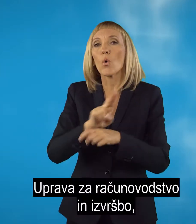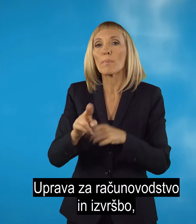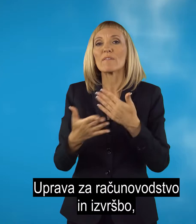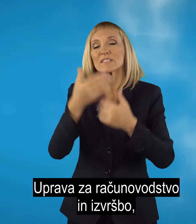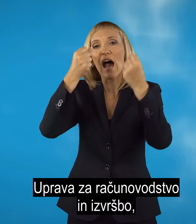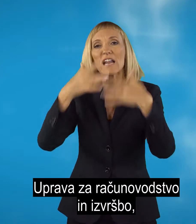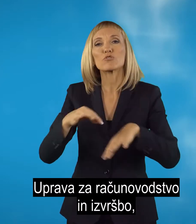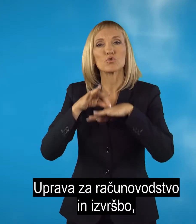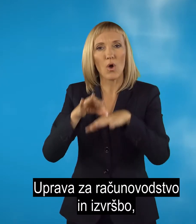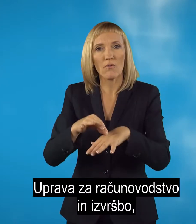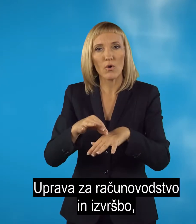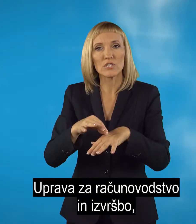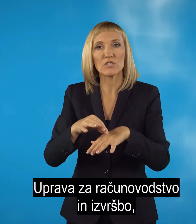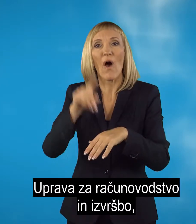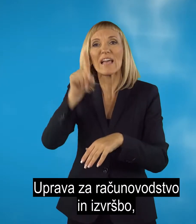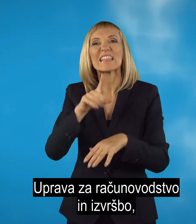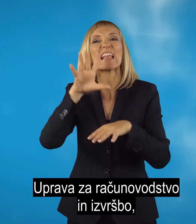Uprava za računovodstvo in izvršbo,